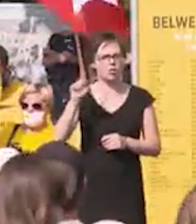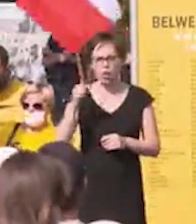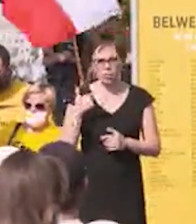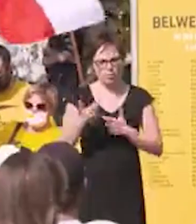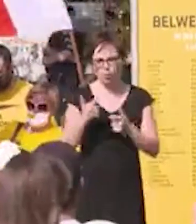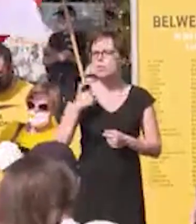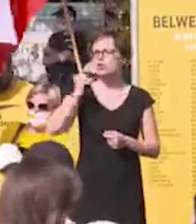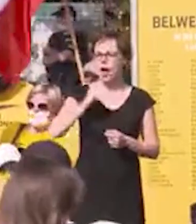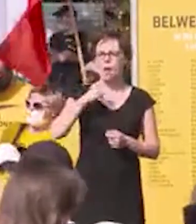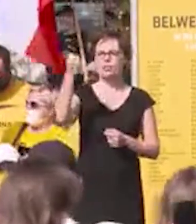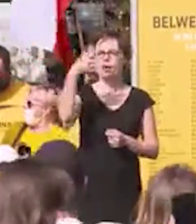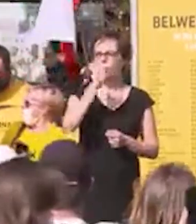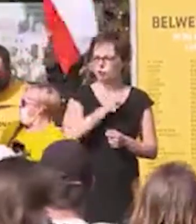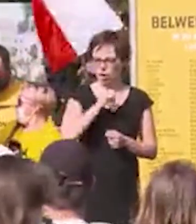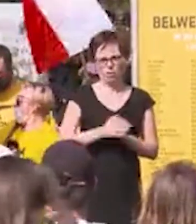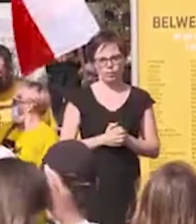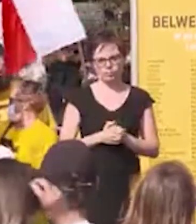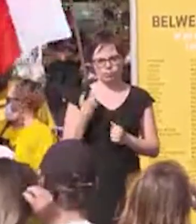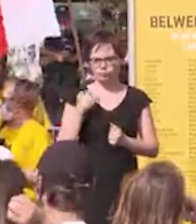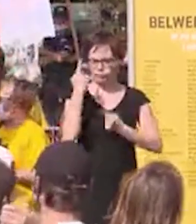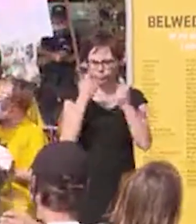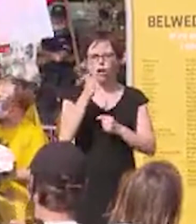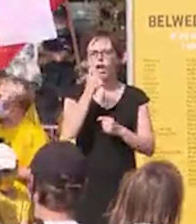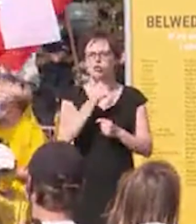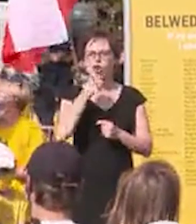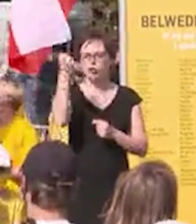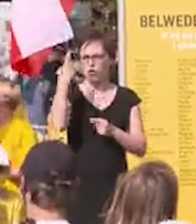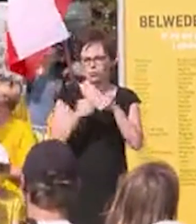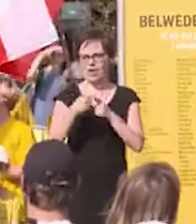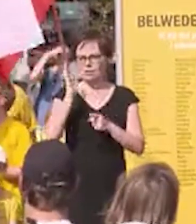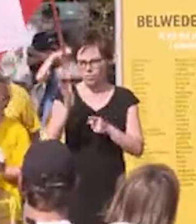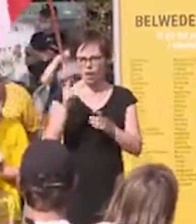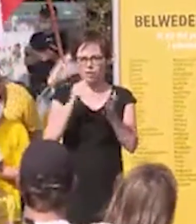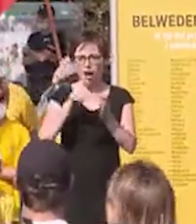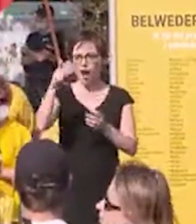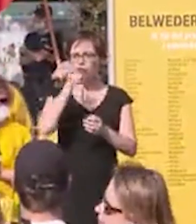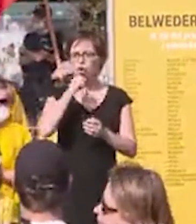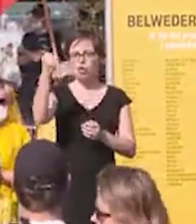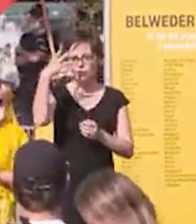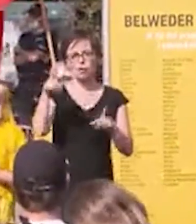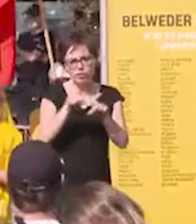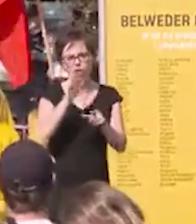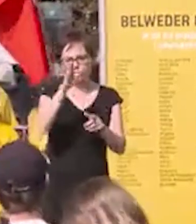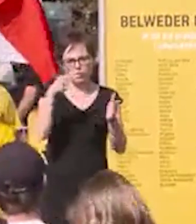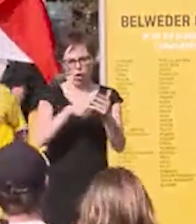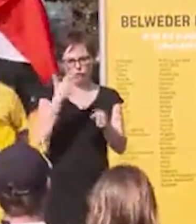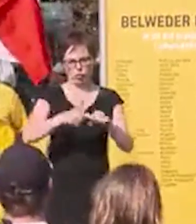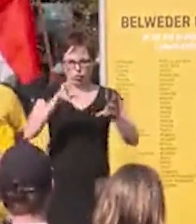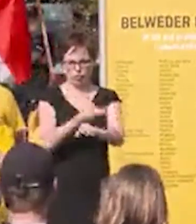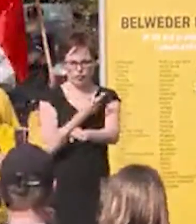czekamy na zielone światło. Uważamy, że to zielone światło będzie za chwilę i że to zielone światło będzie 28 czerwca.